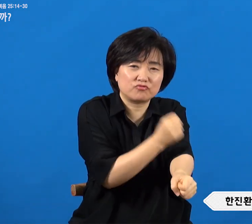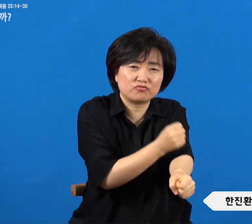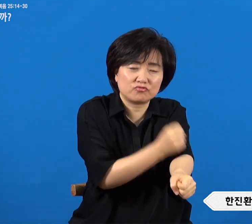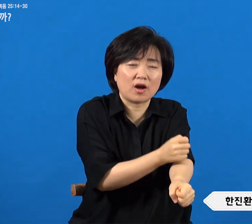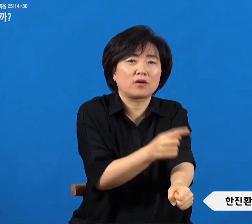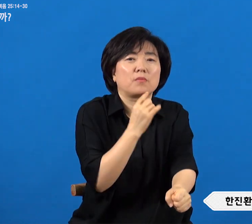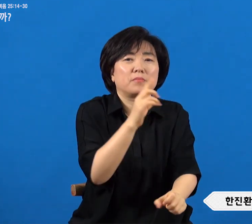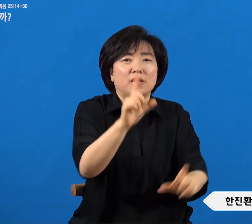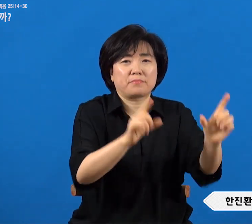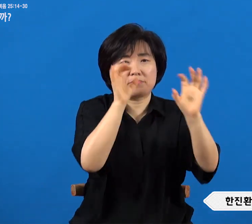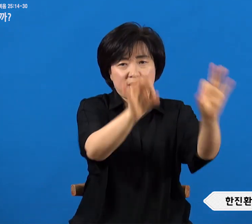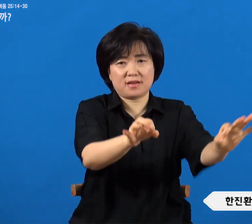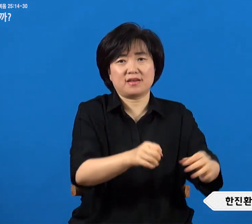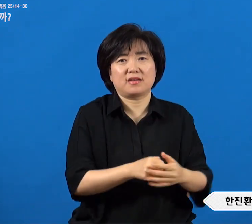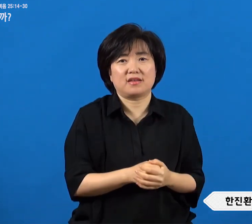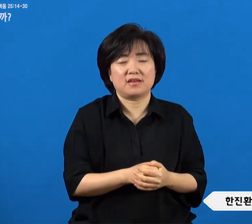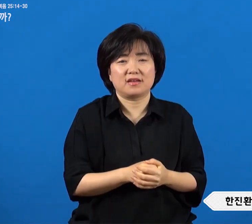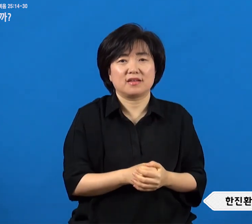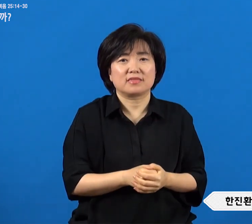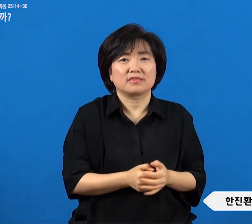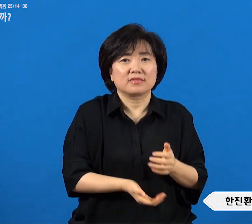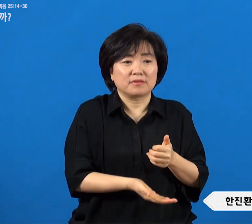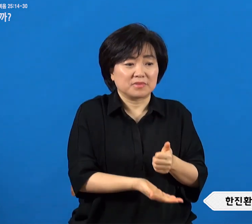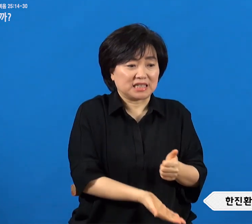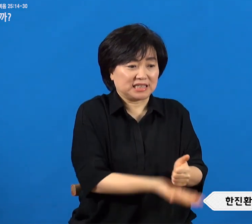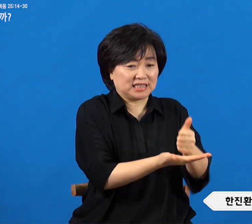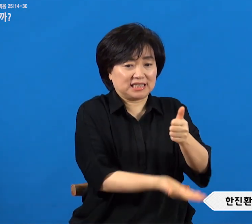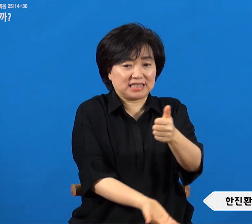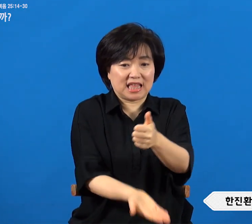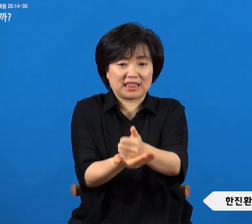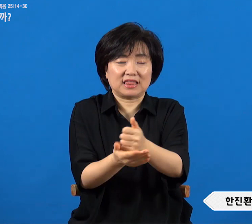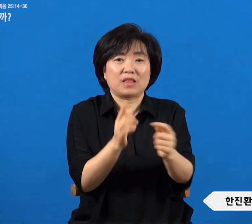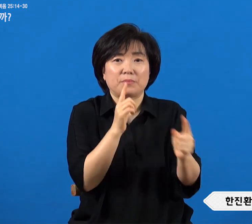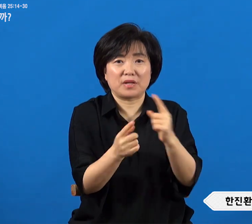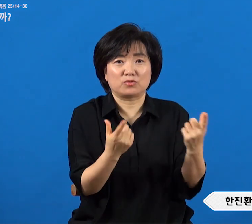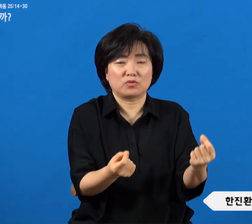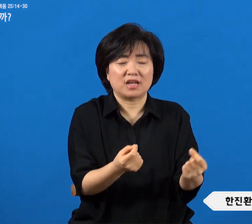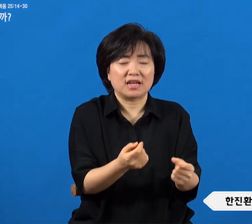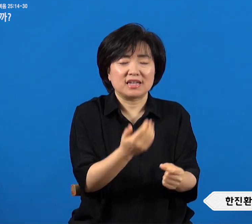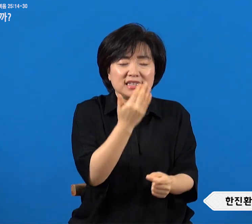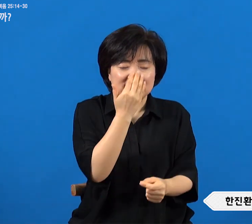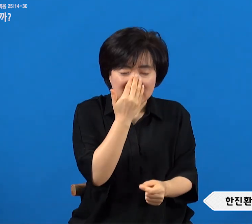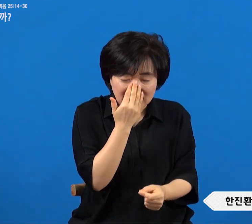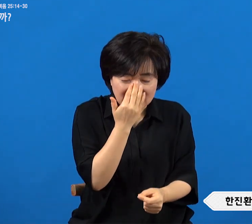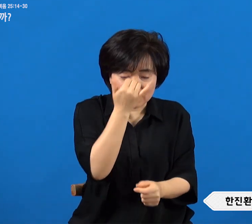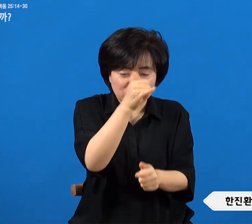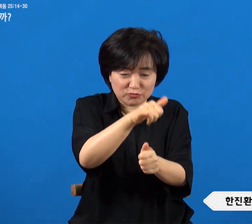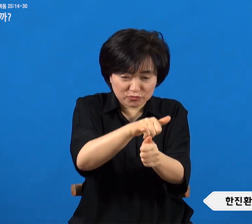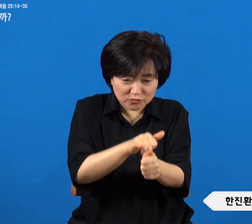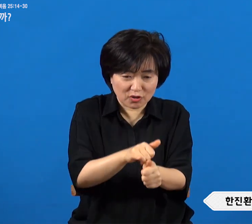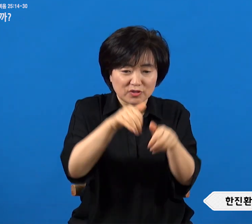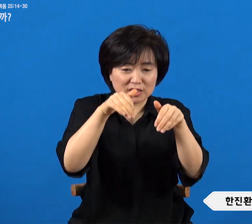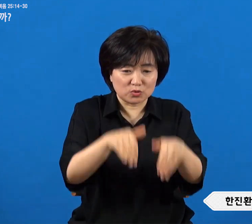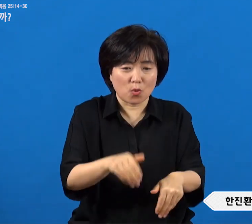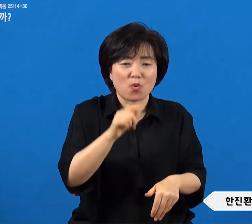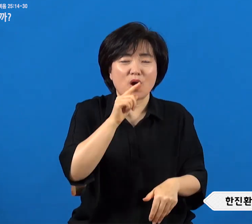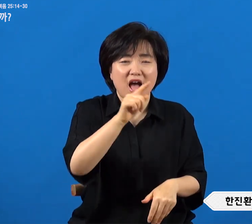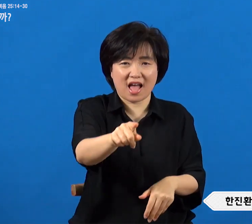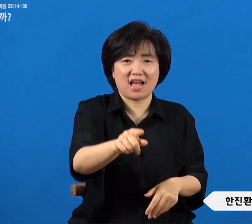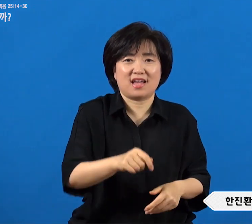않습니다. 그래서 칭찬의 말도 보십시오. 착하고 충성된 종아